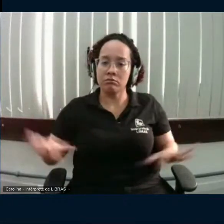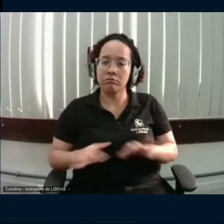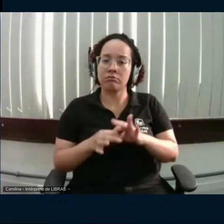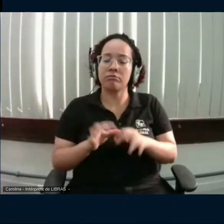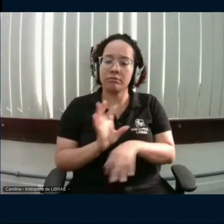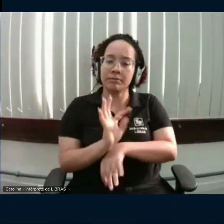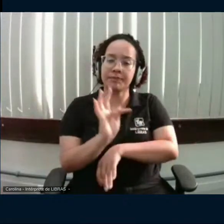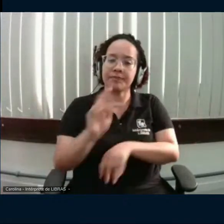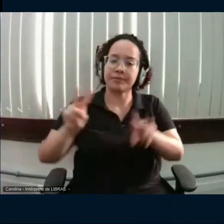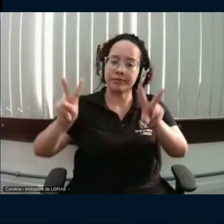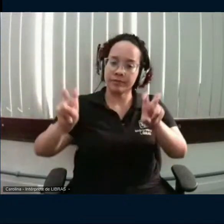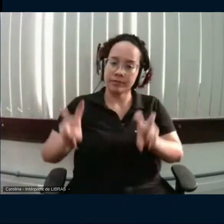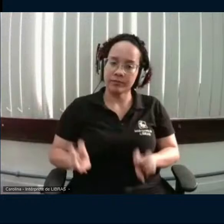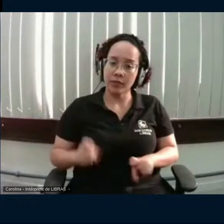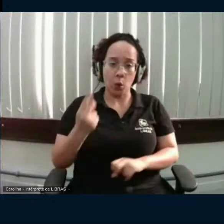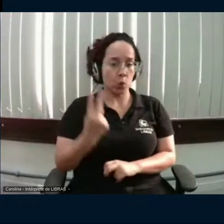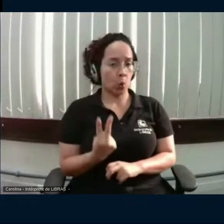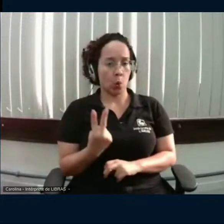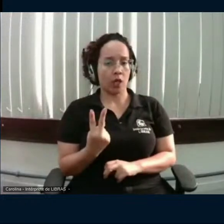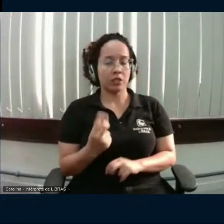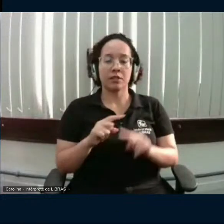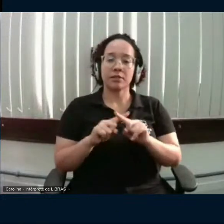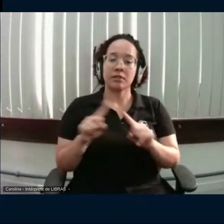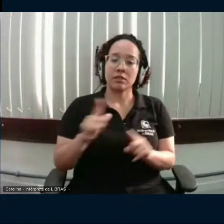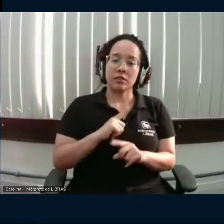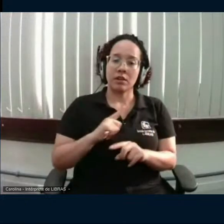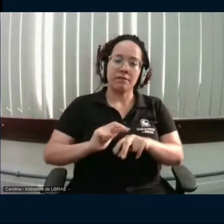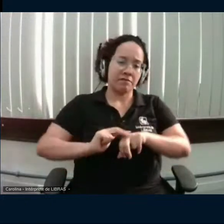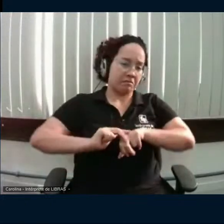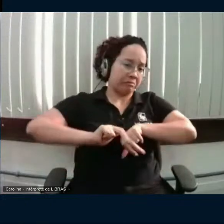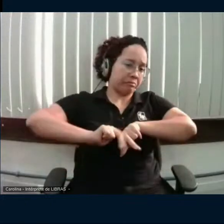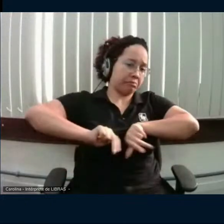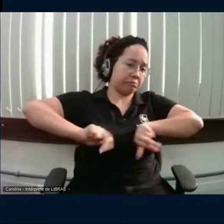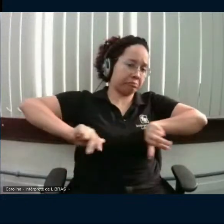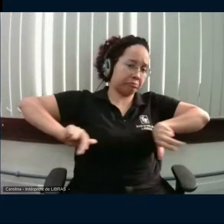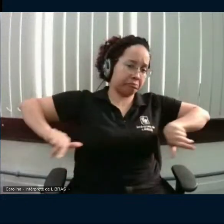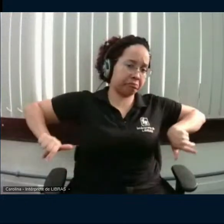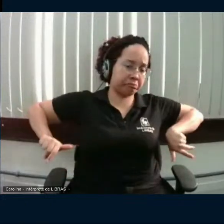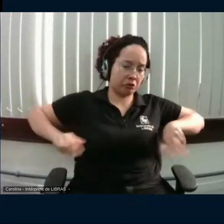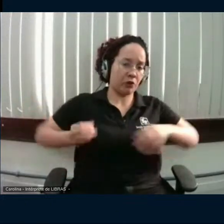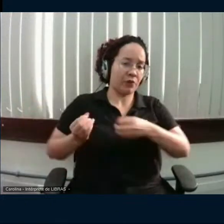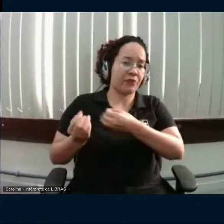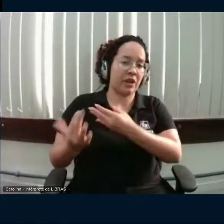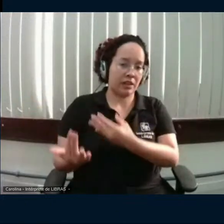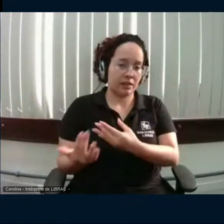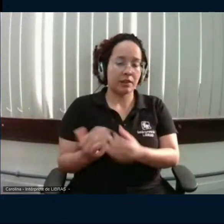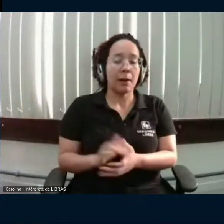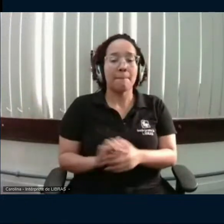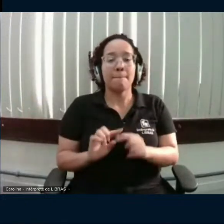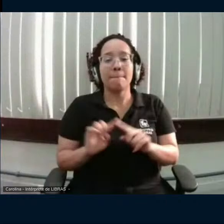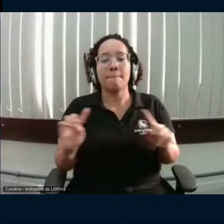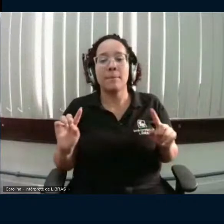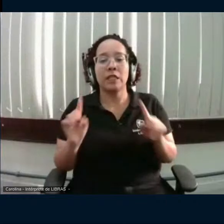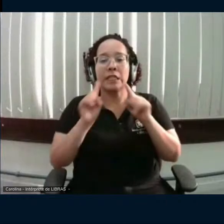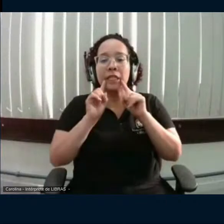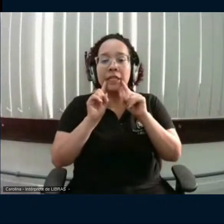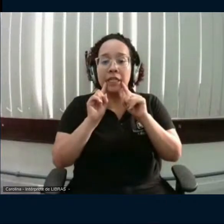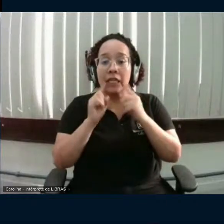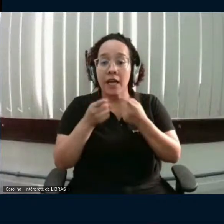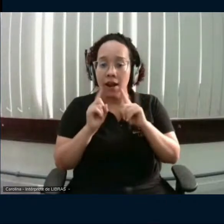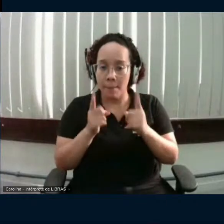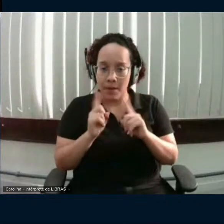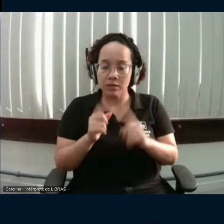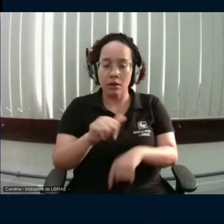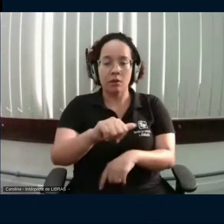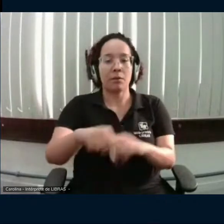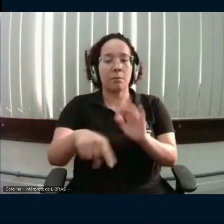cada itinerário, né? Então, isso tem uma diversidade enorme de formas de oferta. Mas a maior reclamação que vem da